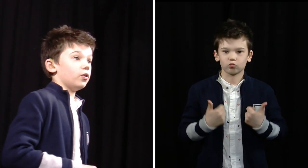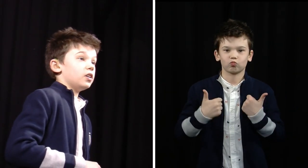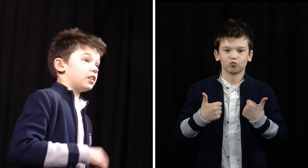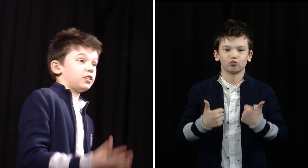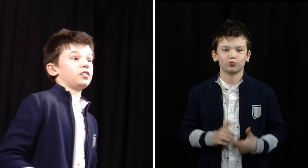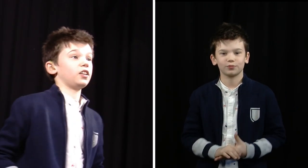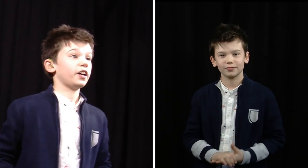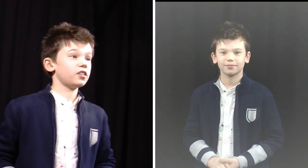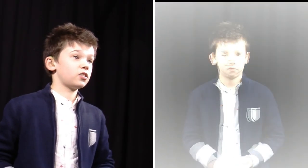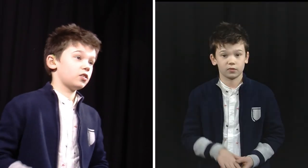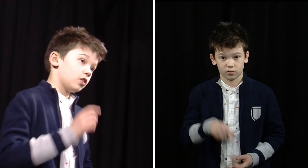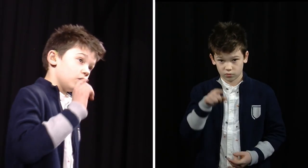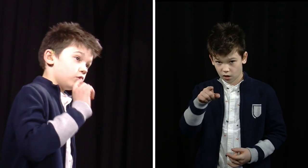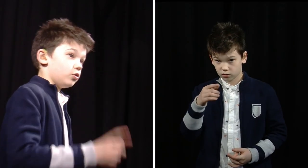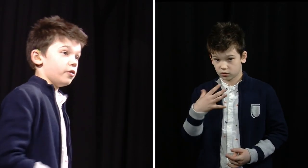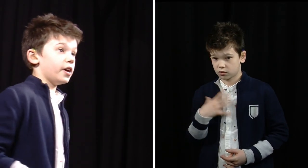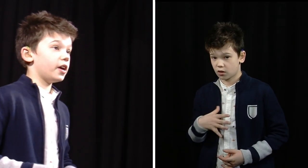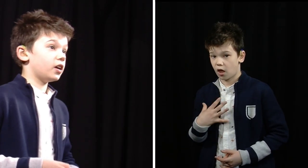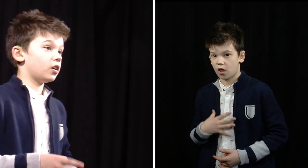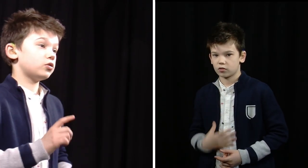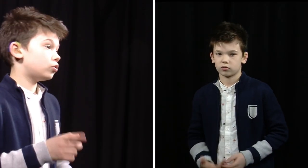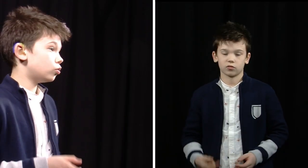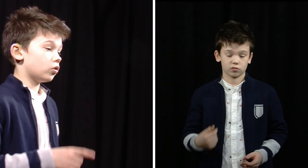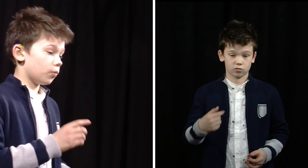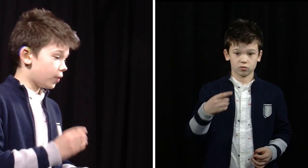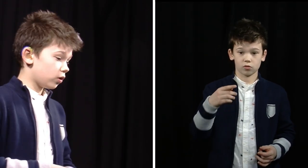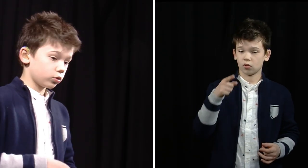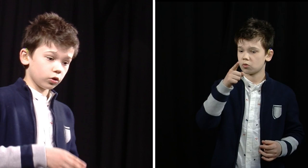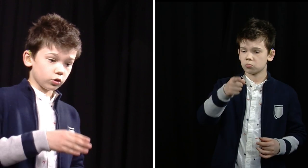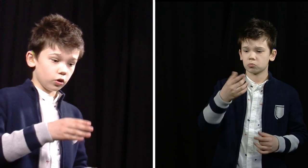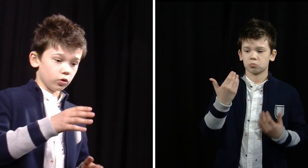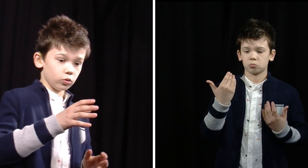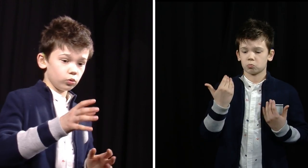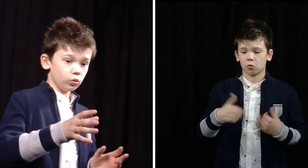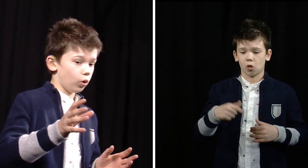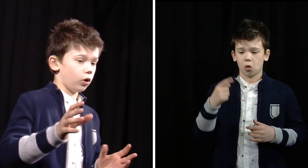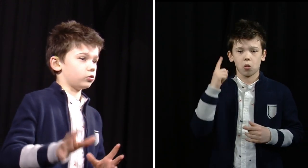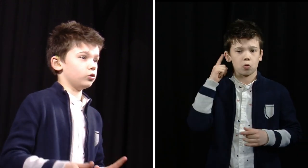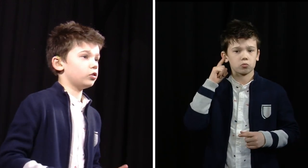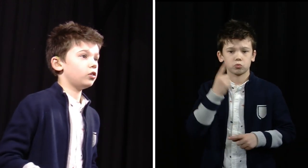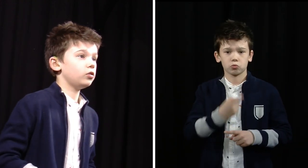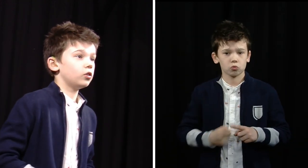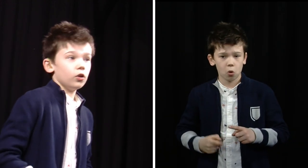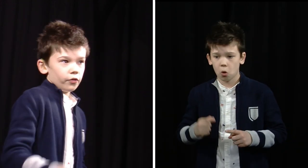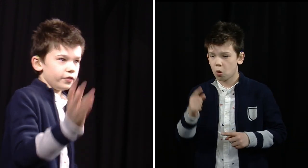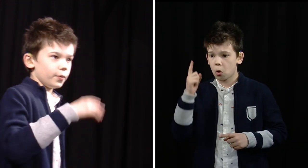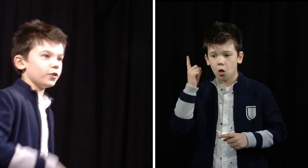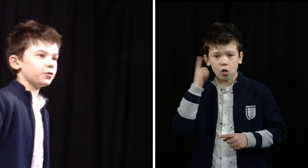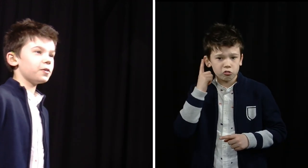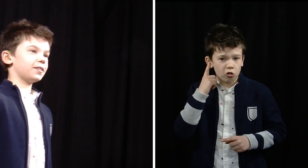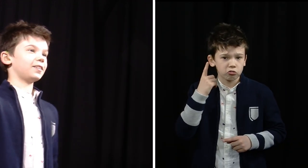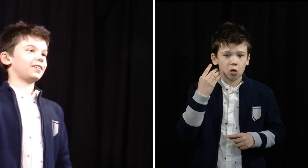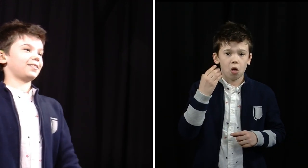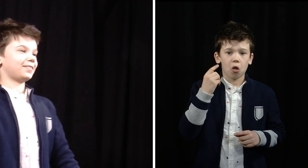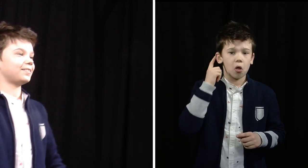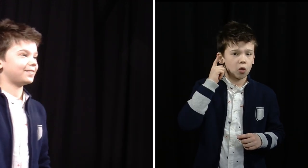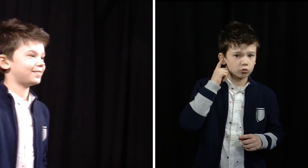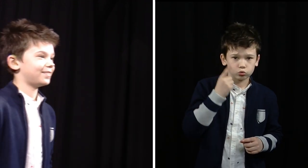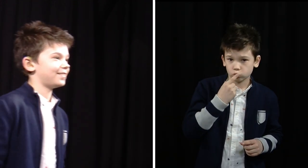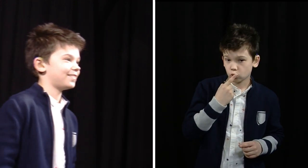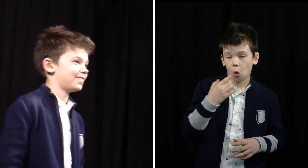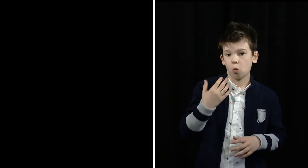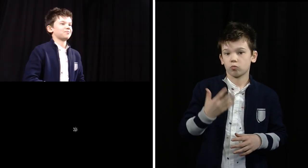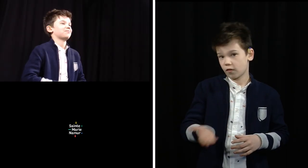Bon, ça t'intéresse ? Tu es sourd, malentendant ou entendant ? Viens me rejoindre